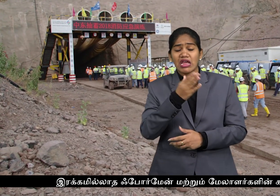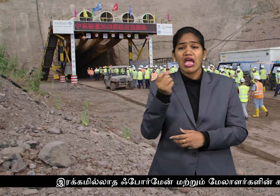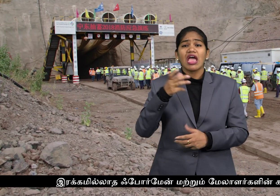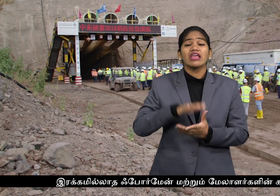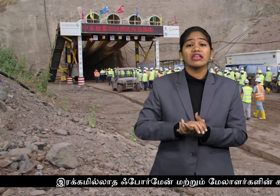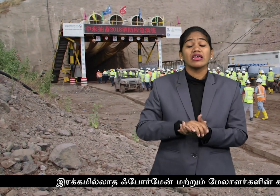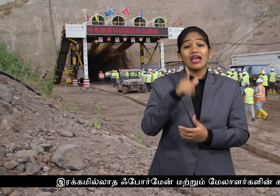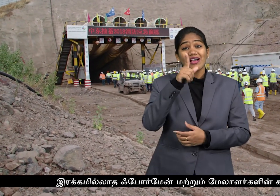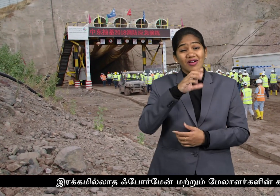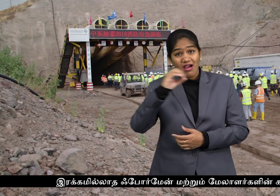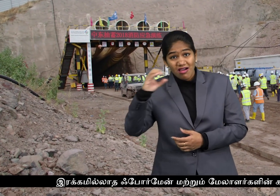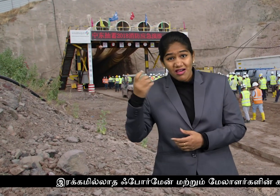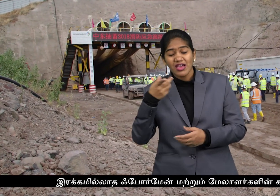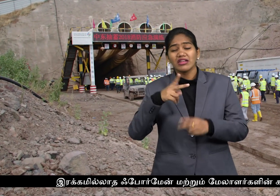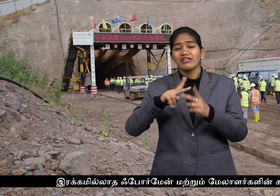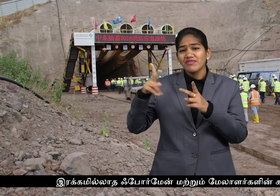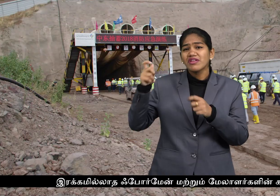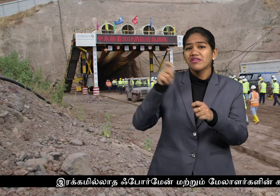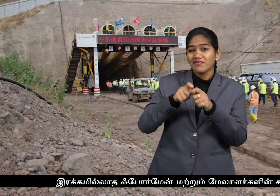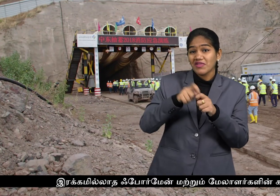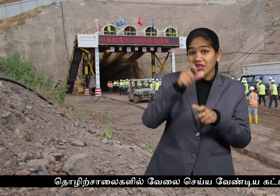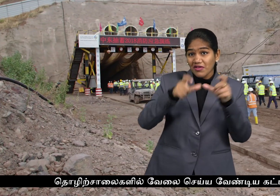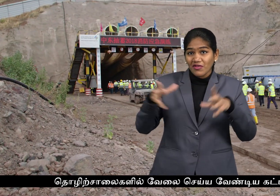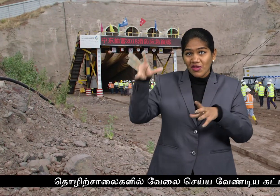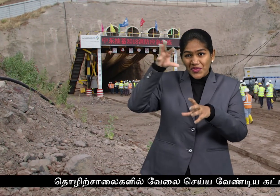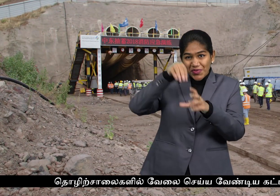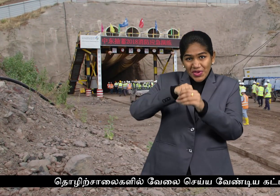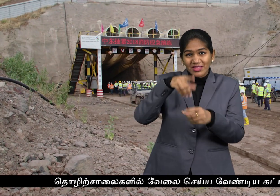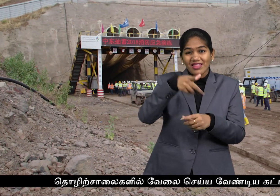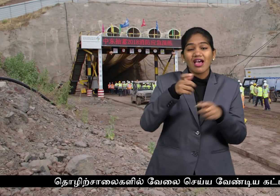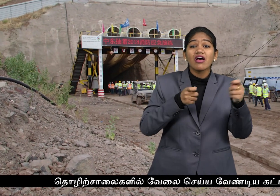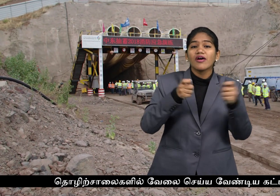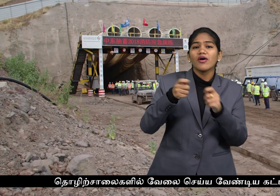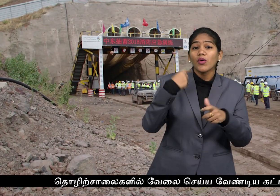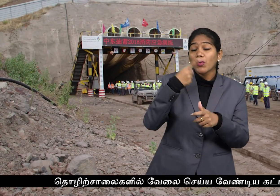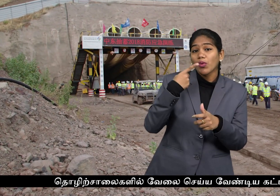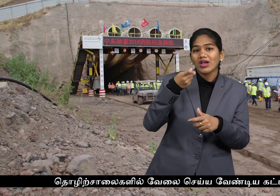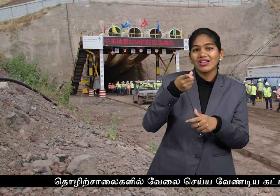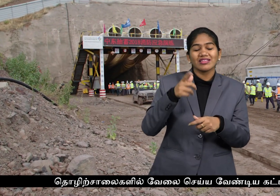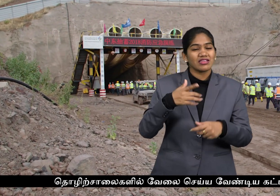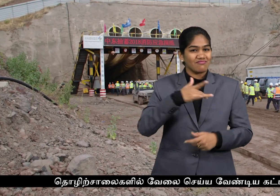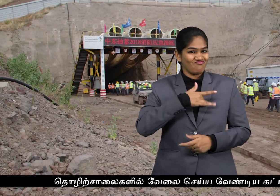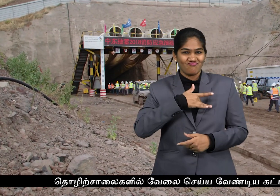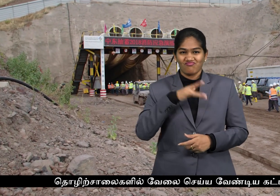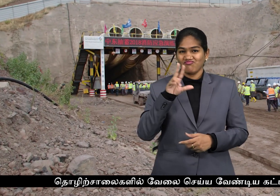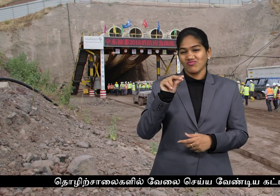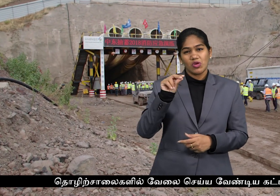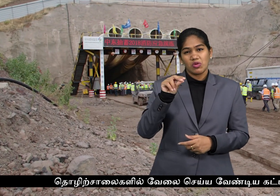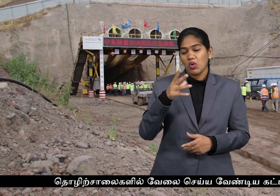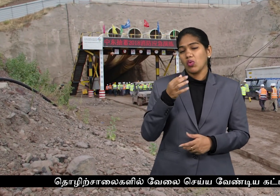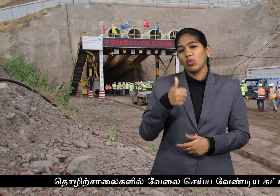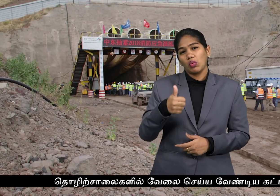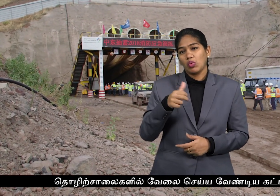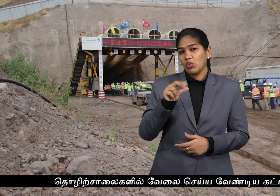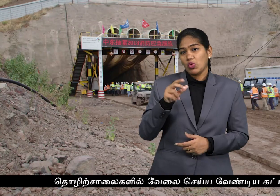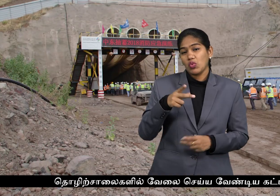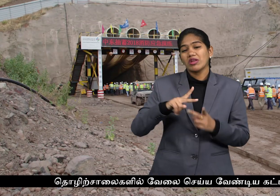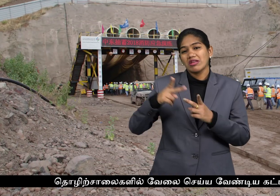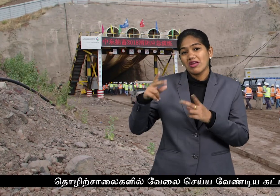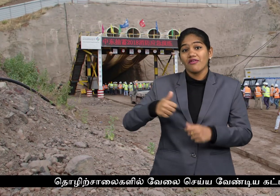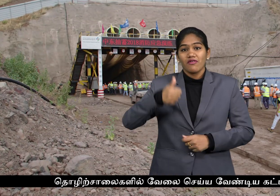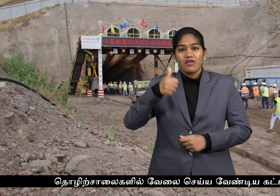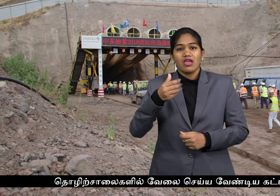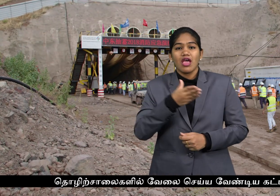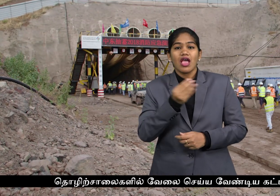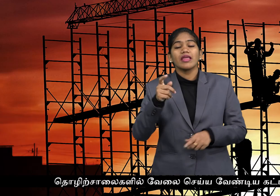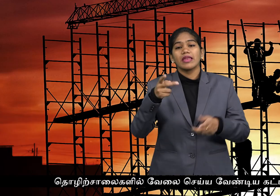மற்றும் மேலாளர்களின் கட்டுப்பாட்டின் கீழ் தொழிற்சாலைகளில் வேலை செய்ய வேண்டிய கட்டாயம் ஏற்பட்டது.